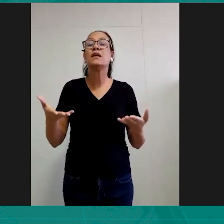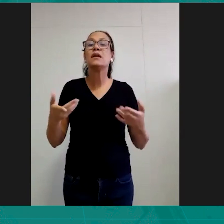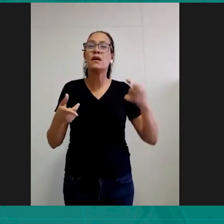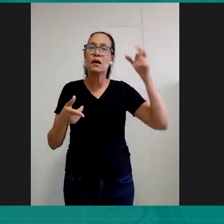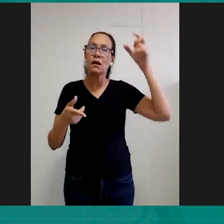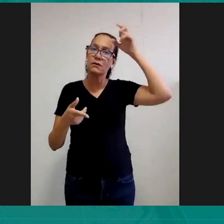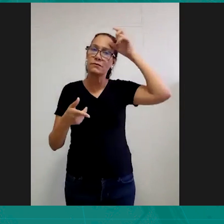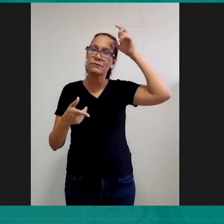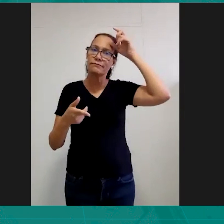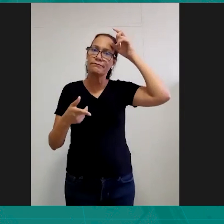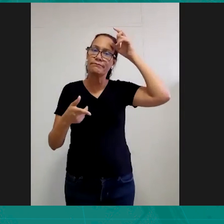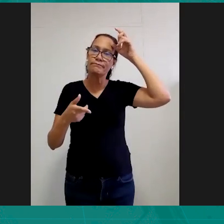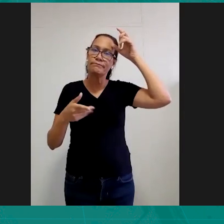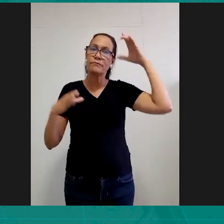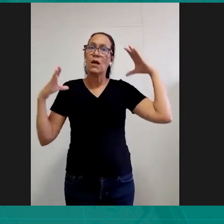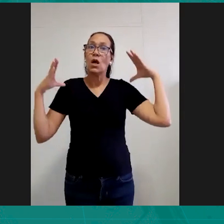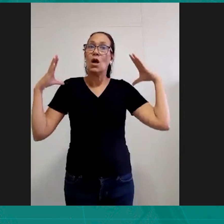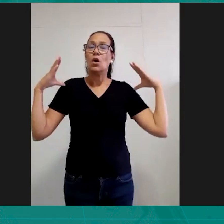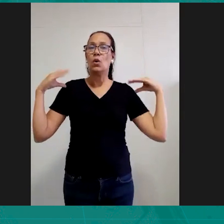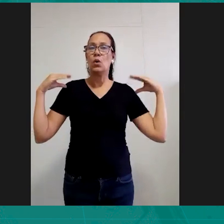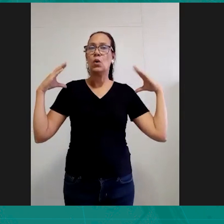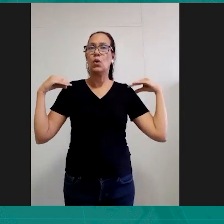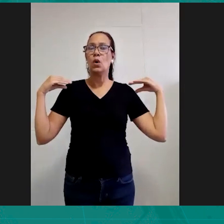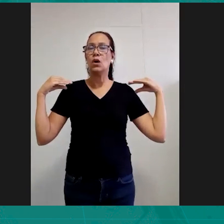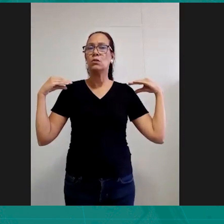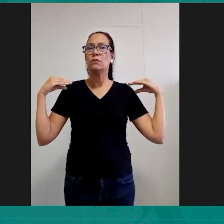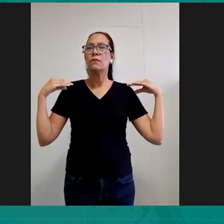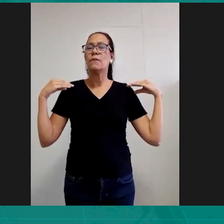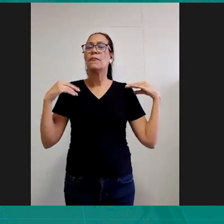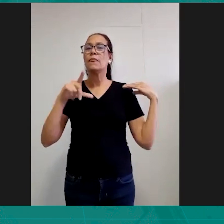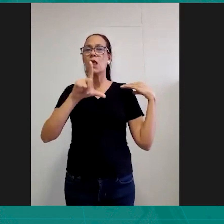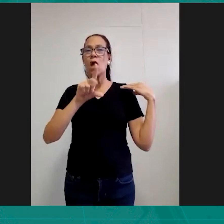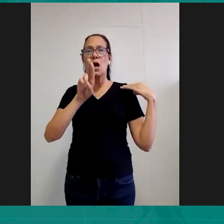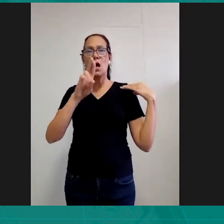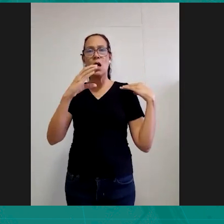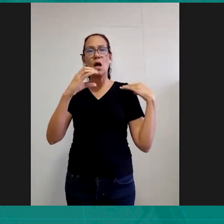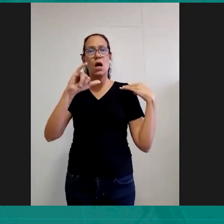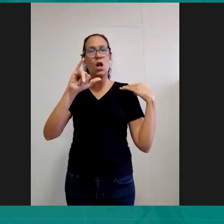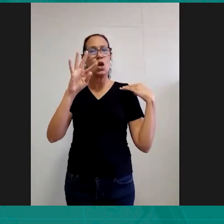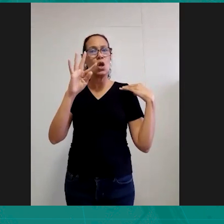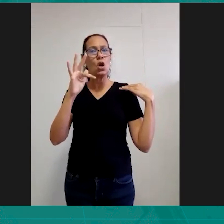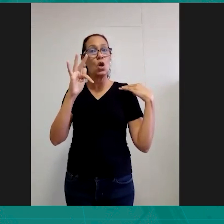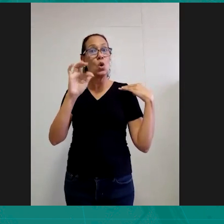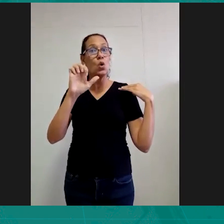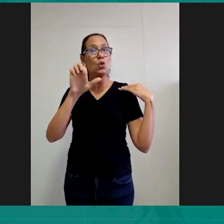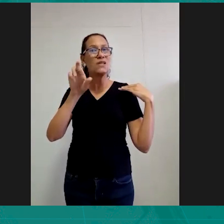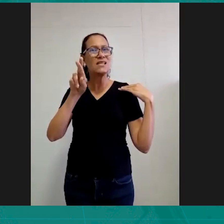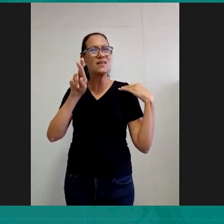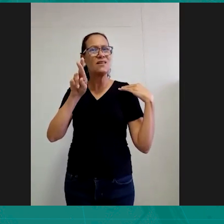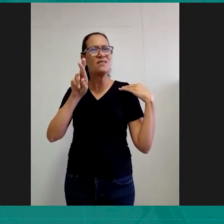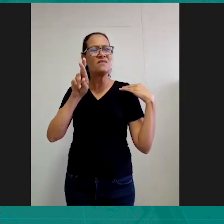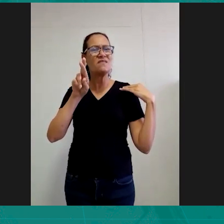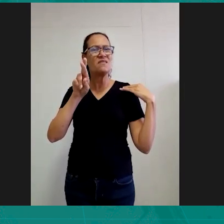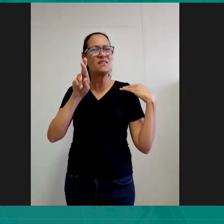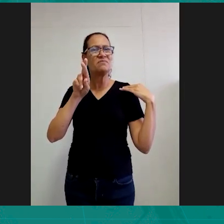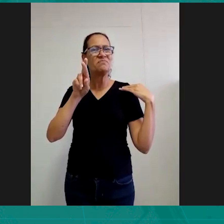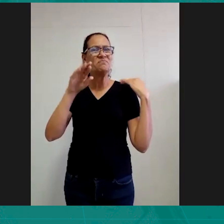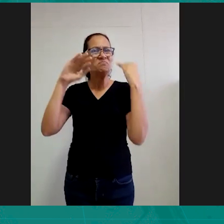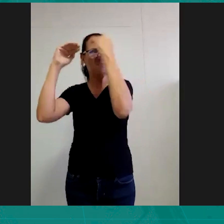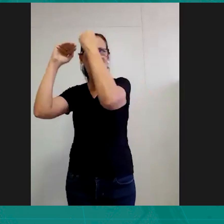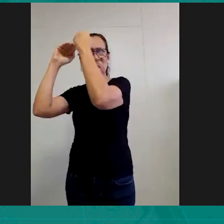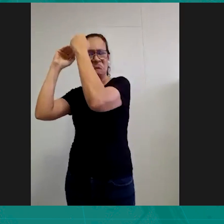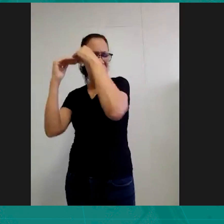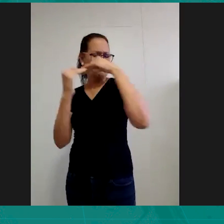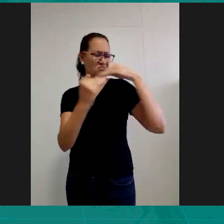o anjo Lúcifer, que se rebelou contra Deus. Deus lhe deu, né? Lhe